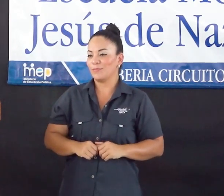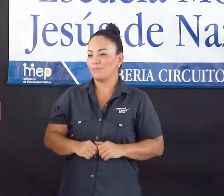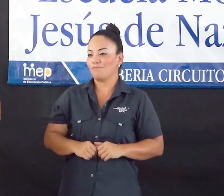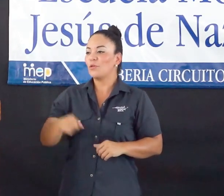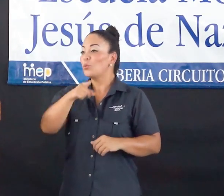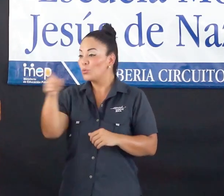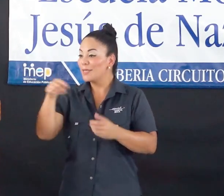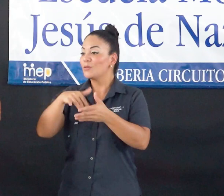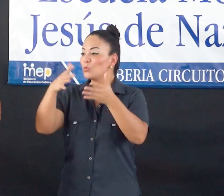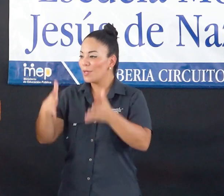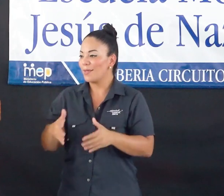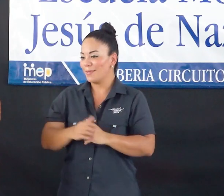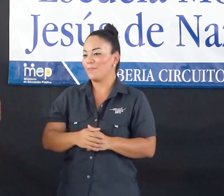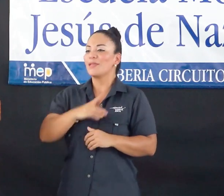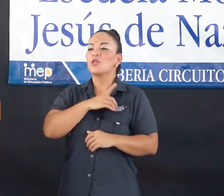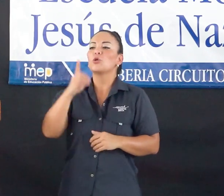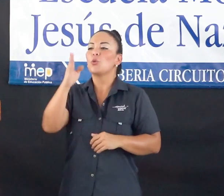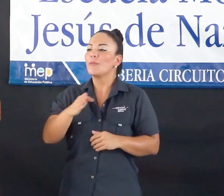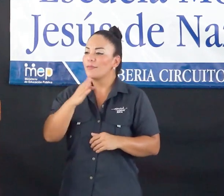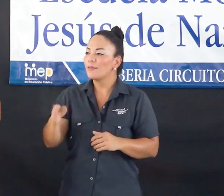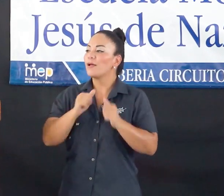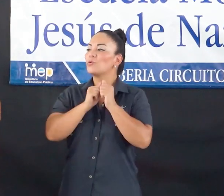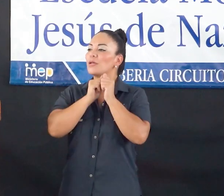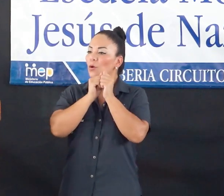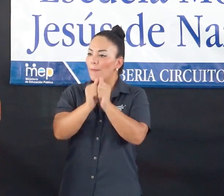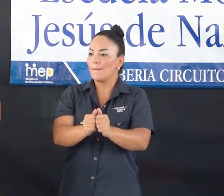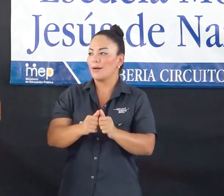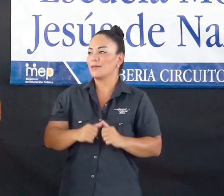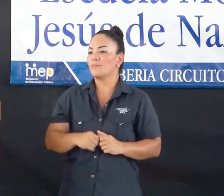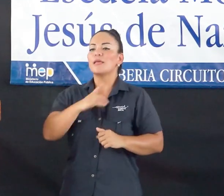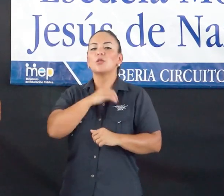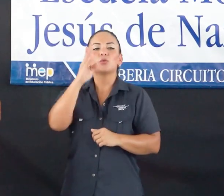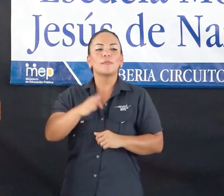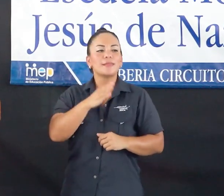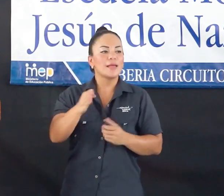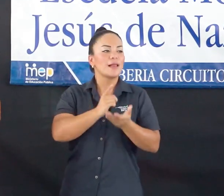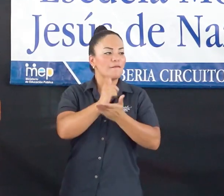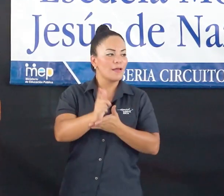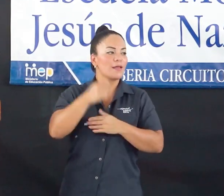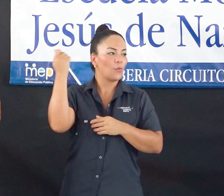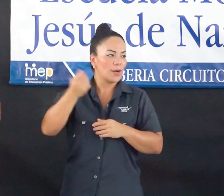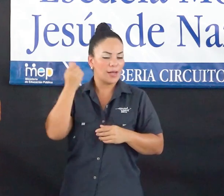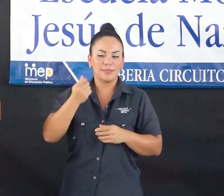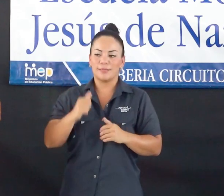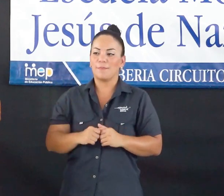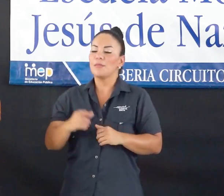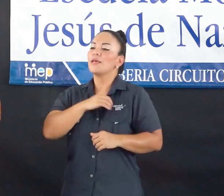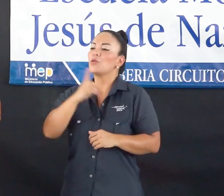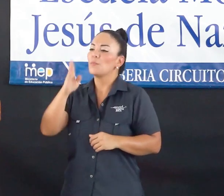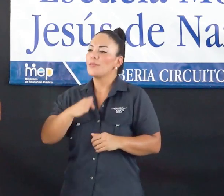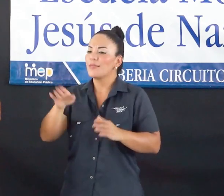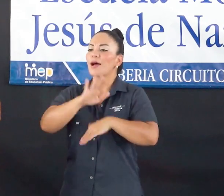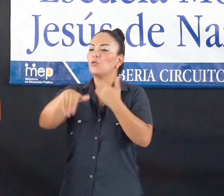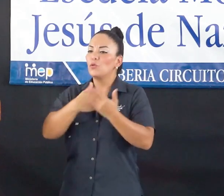Chicos y chicas, que Dios me los bendiga y me los acompañe, que Dios bendiga a Liberia, Guanacaste, y que Dios nos